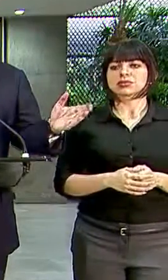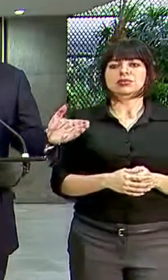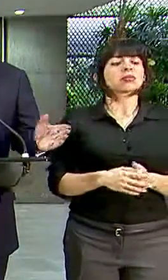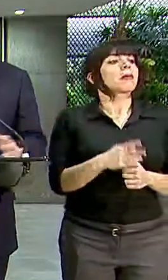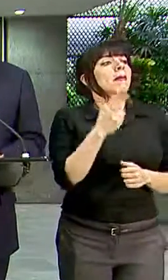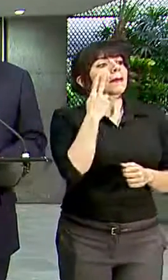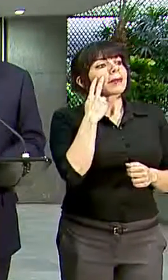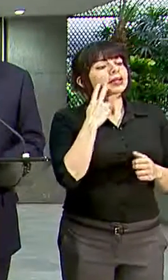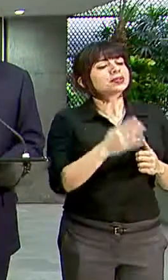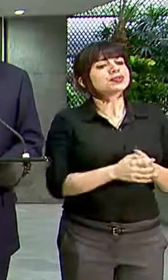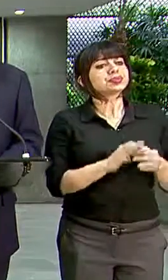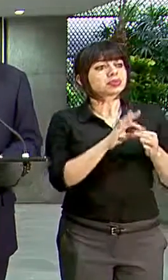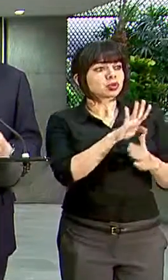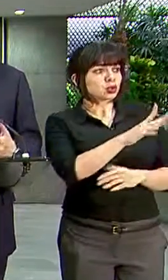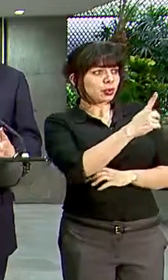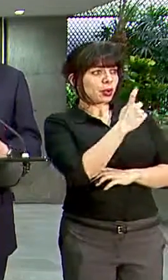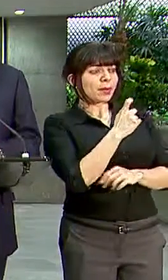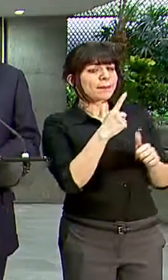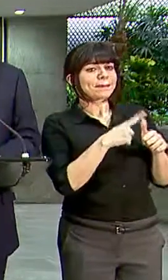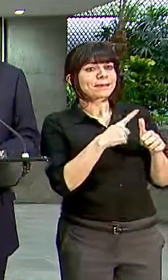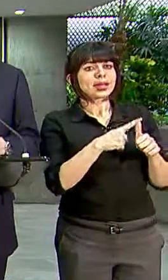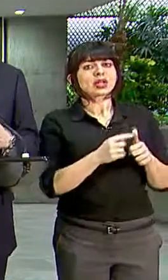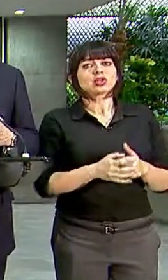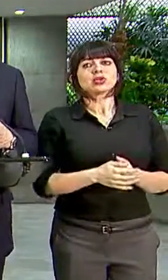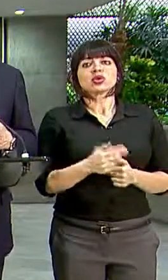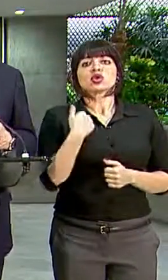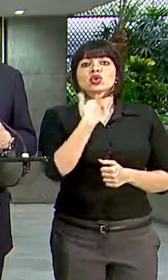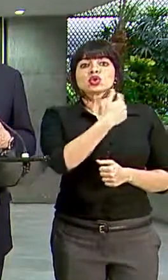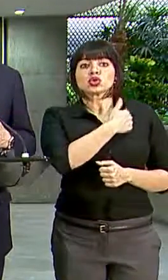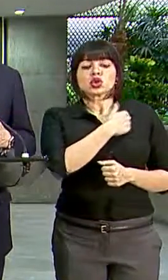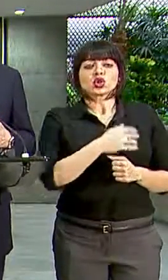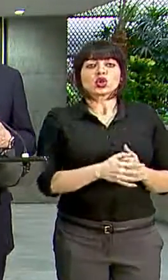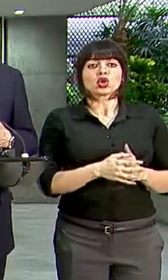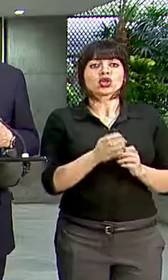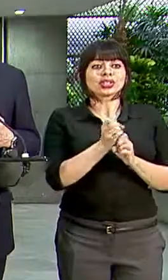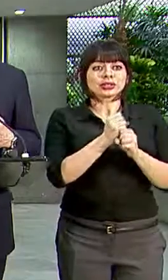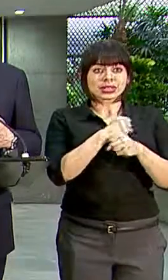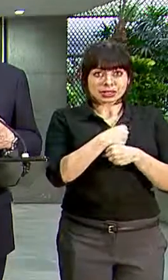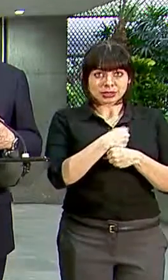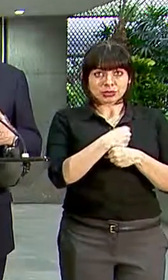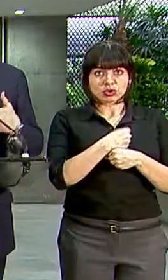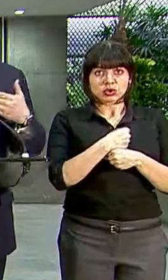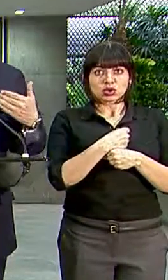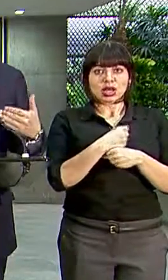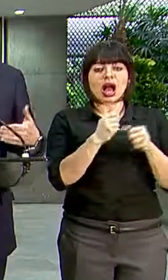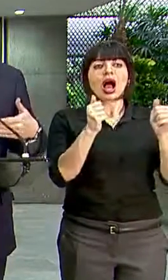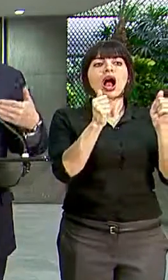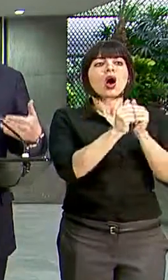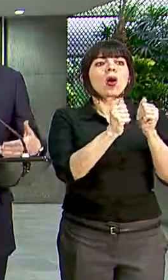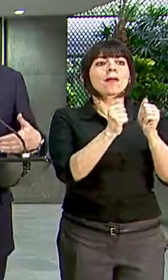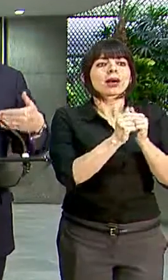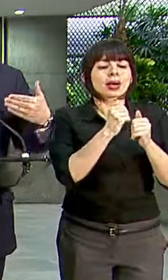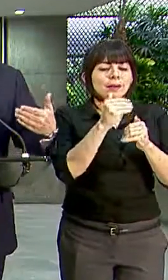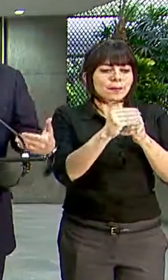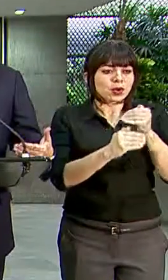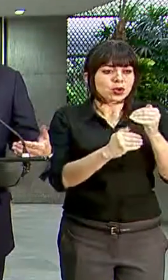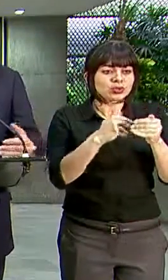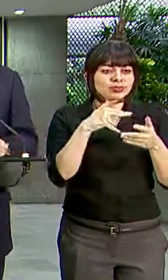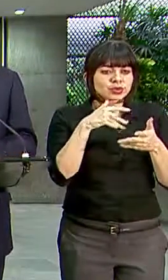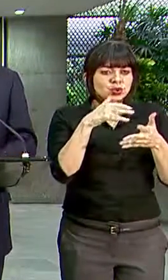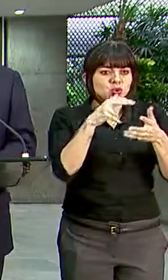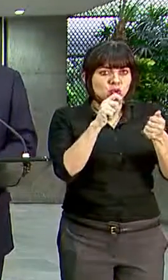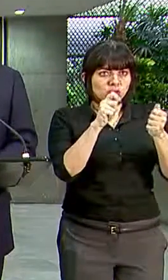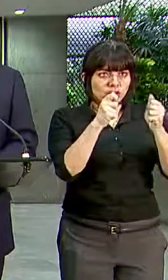A ver, sobre su pregunta, lo primero, nosotros lo que hemos hecho es acompañar todo este proceso de estudio